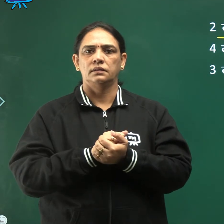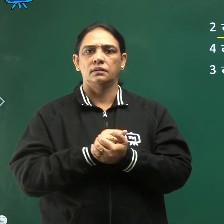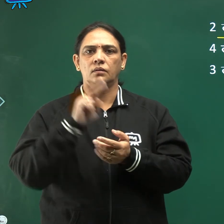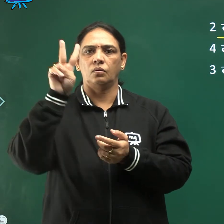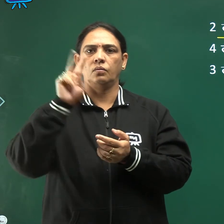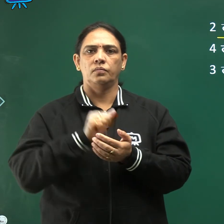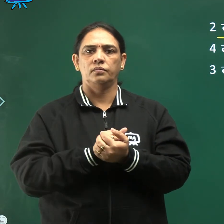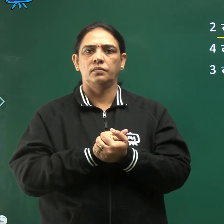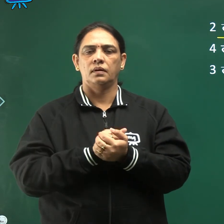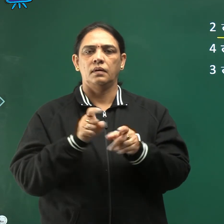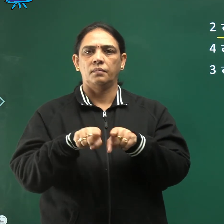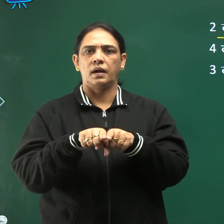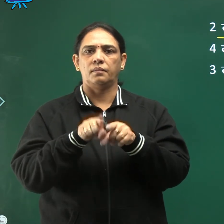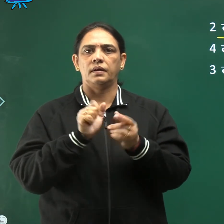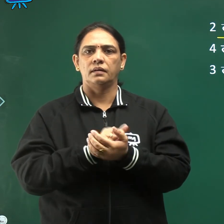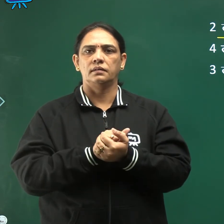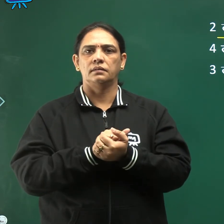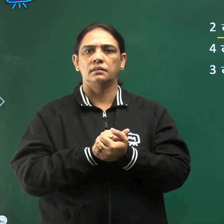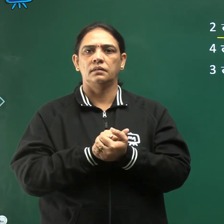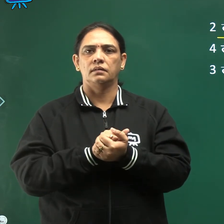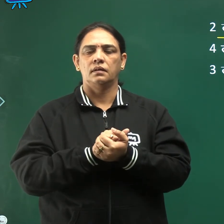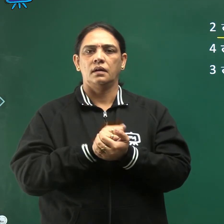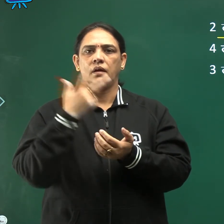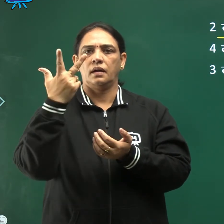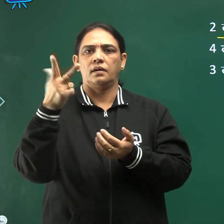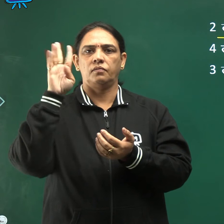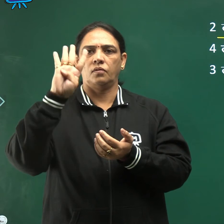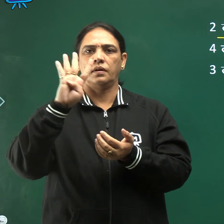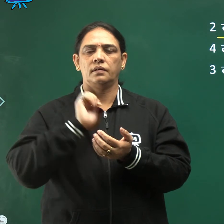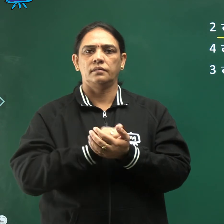2 बराबर 84।